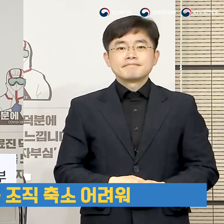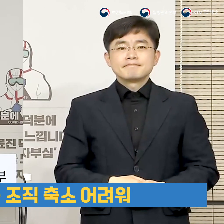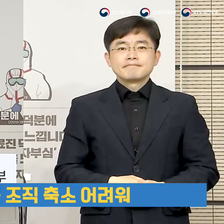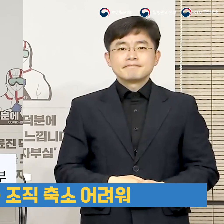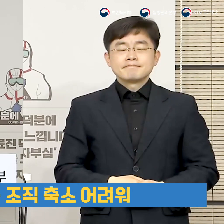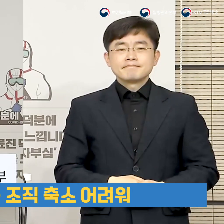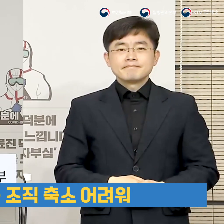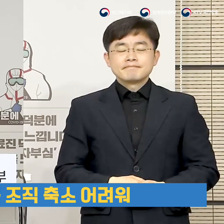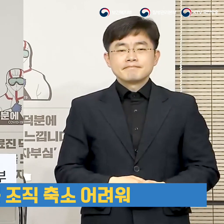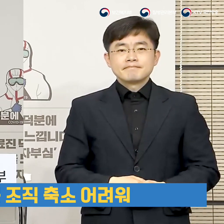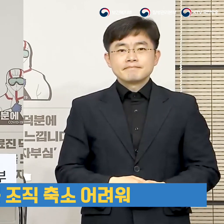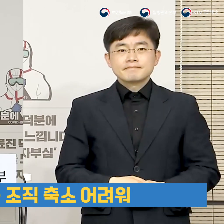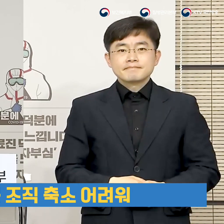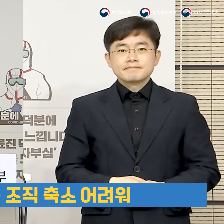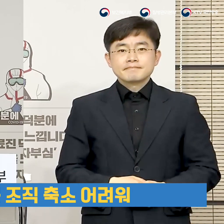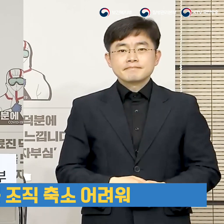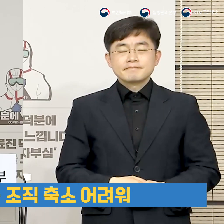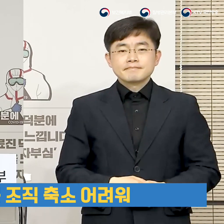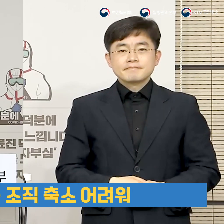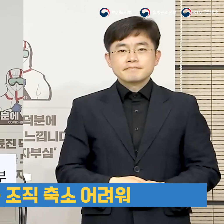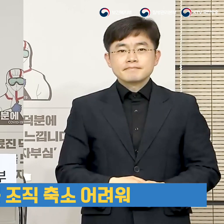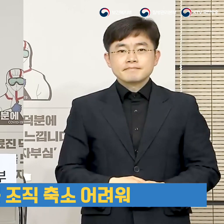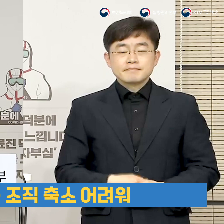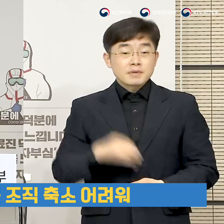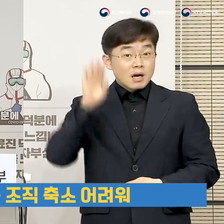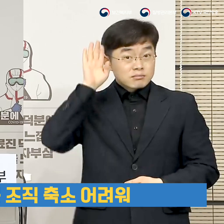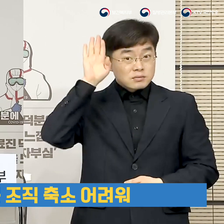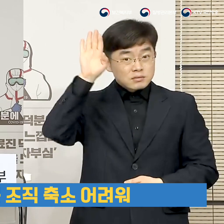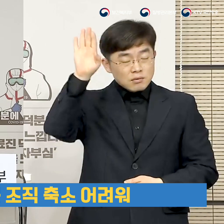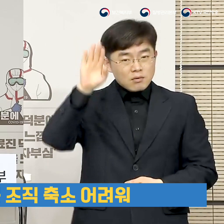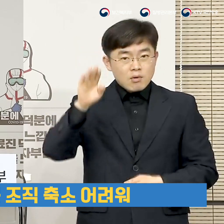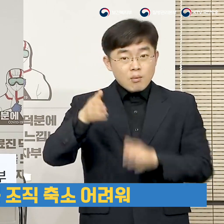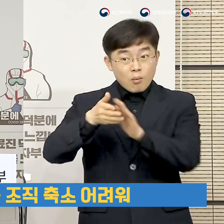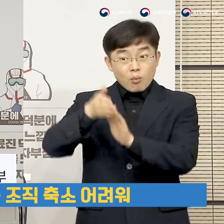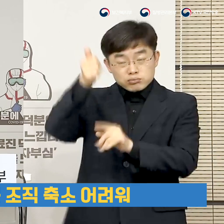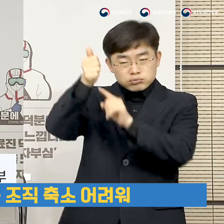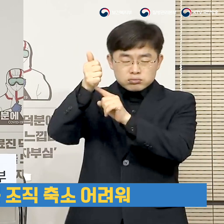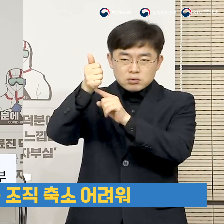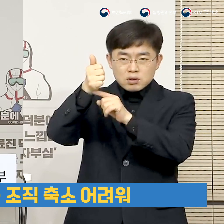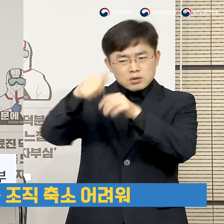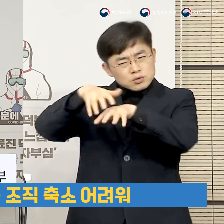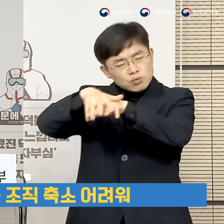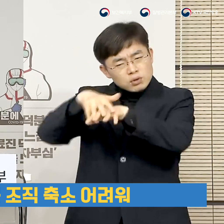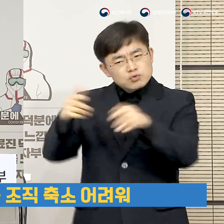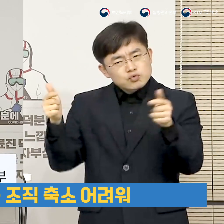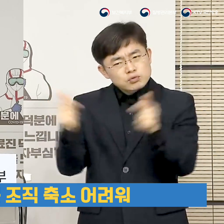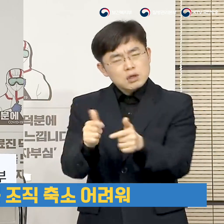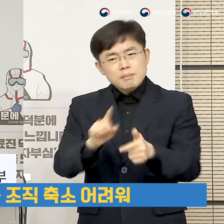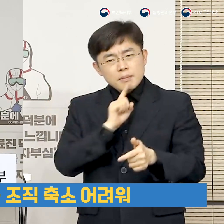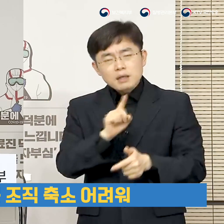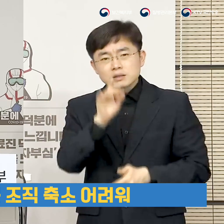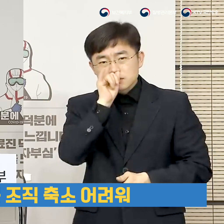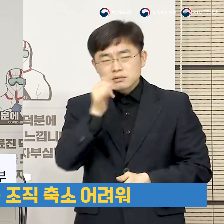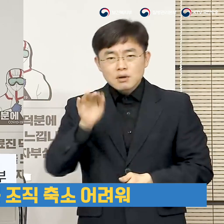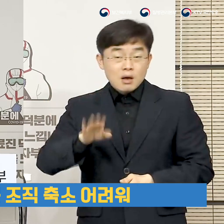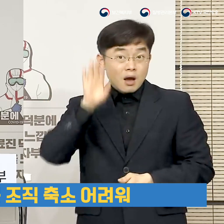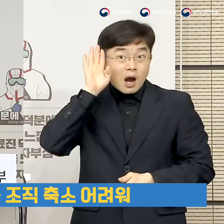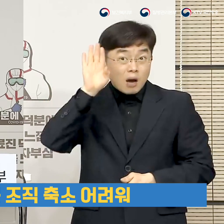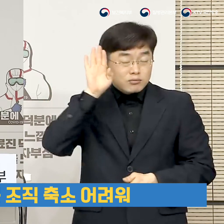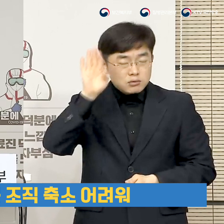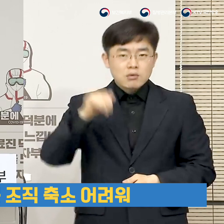다만 앞으로 이 축소 이런 그 말씀을 하셨는데 어떤 상황이 되더라도